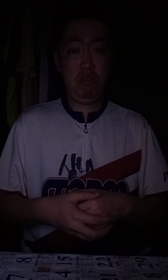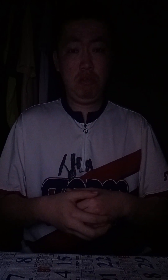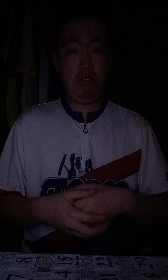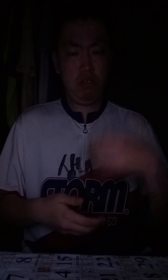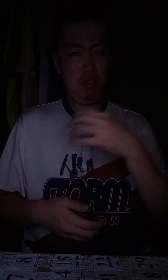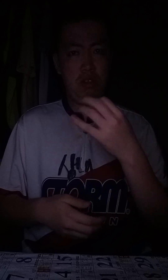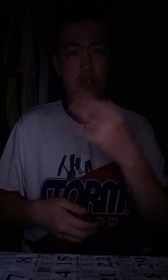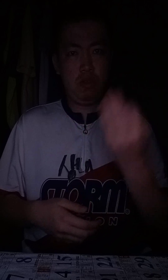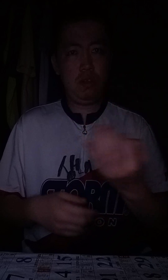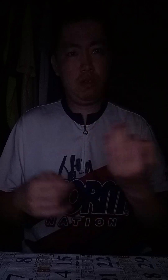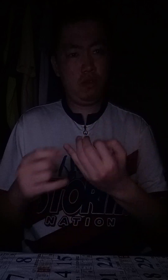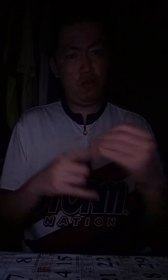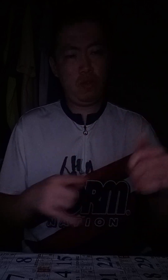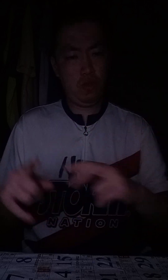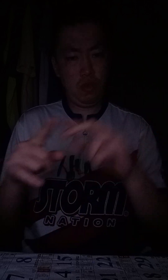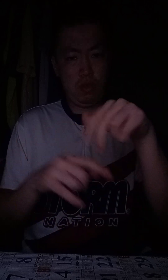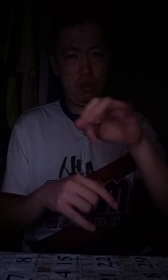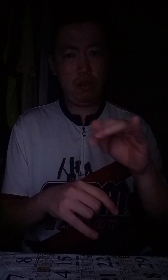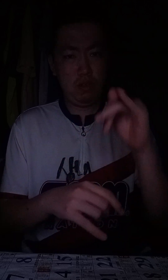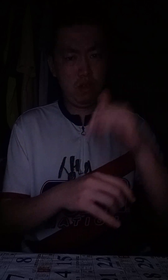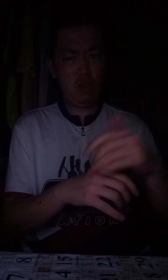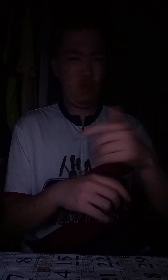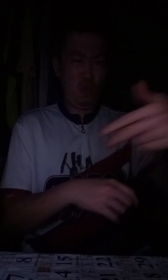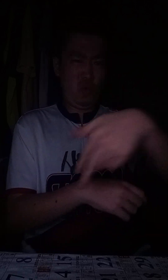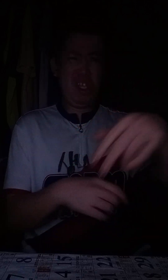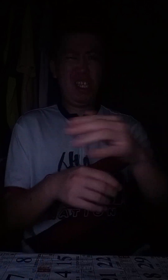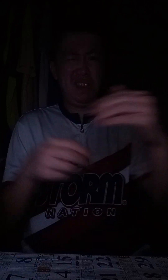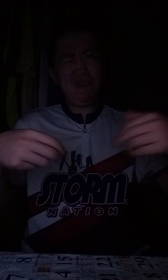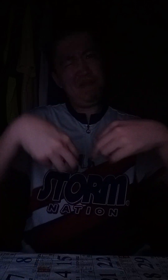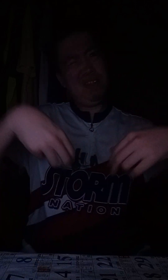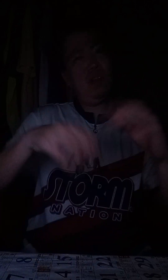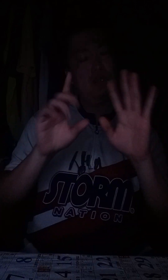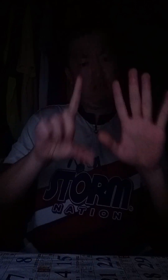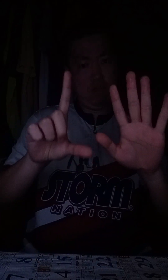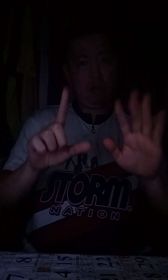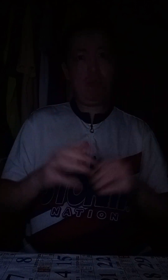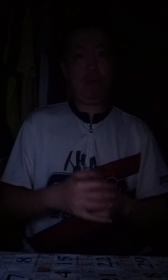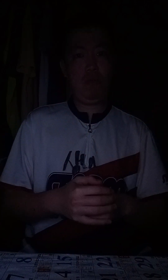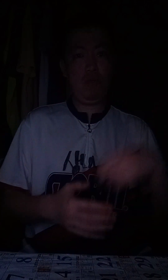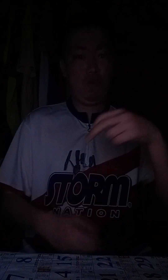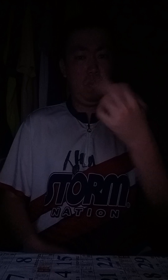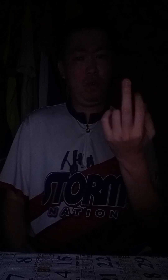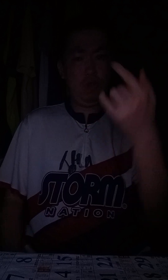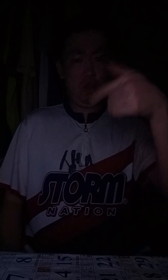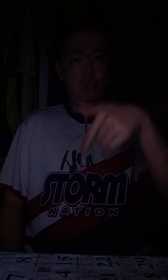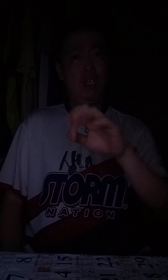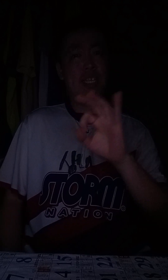최근 5년간 부산에서 신고된 전동차 끼임 사고만 70여 건, 서울에선 매달